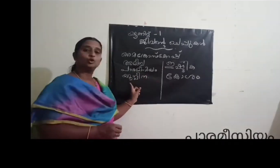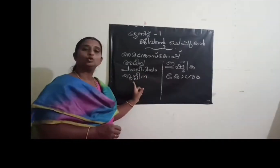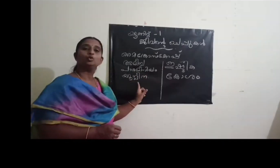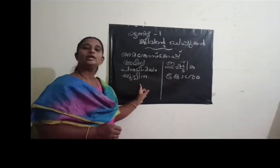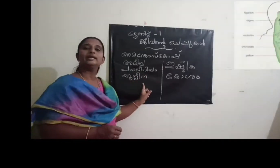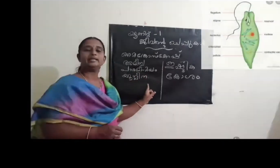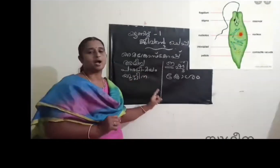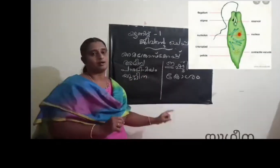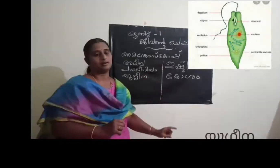യൂഗ്ലീന.